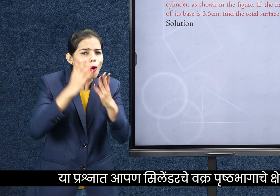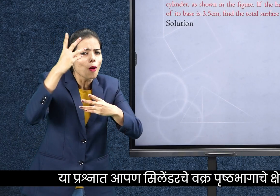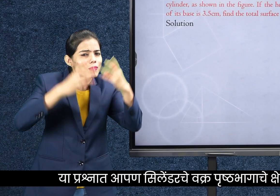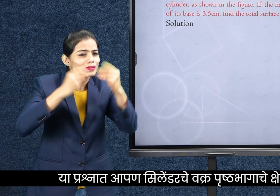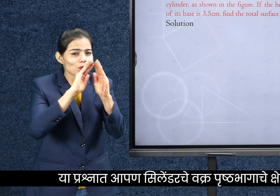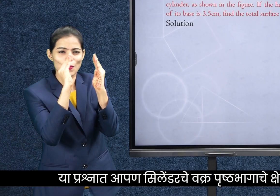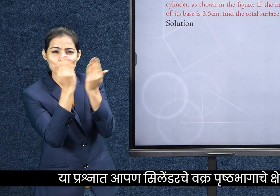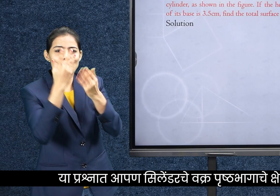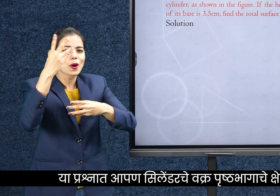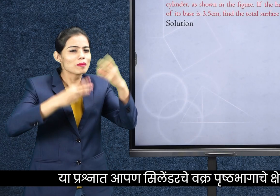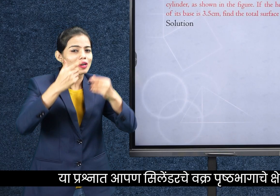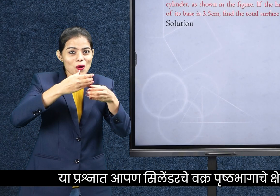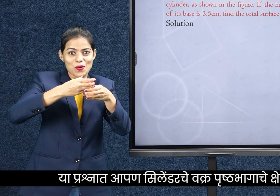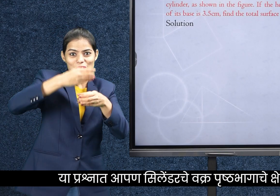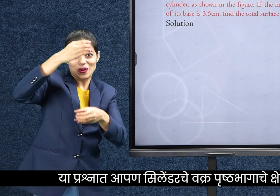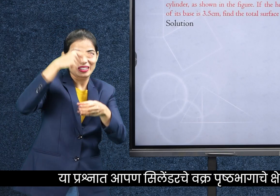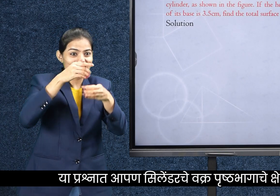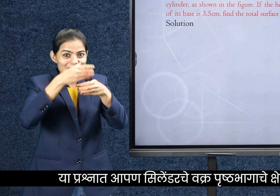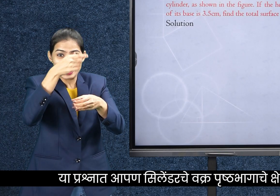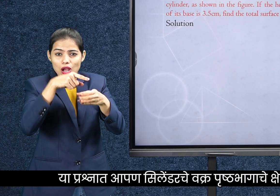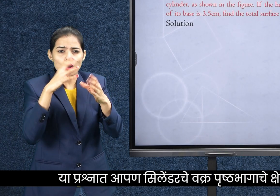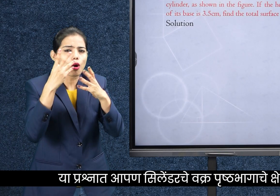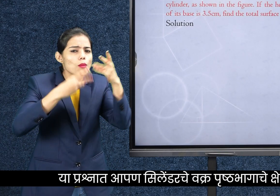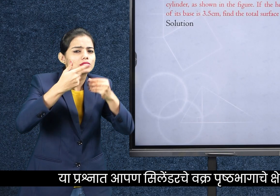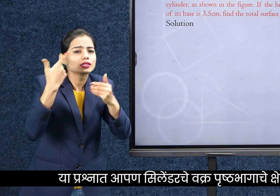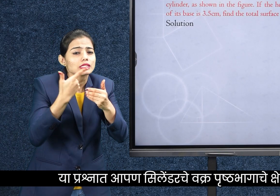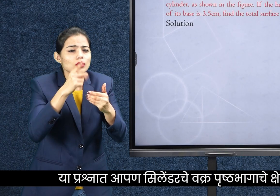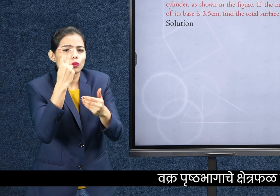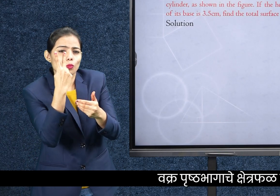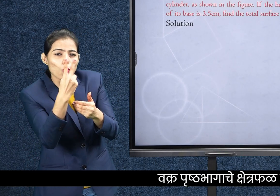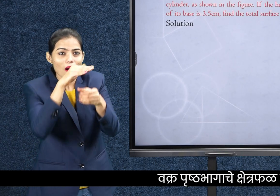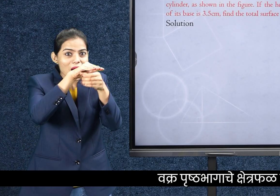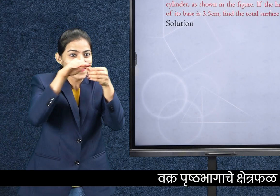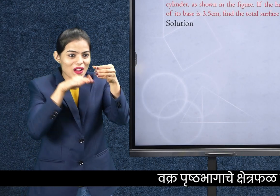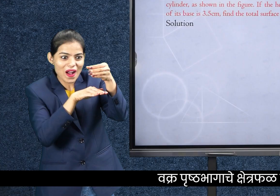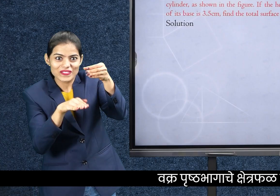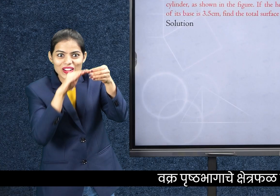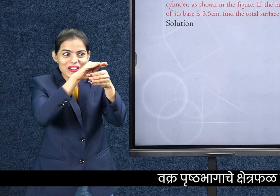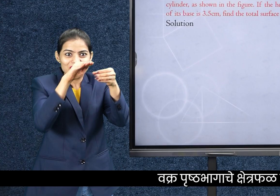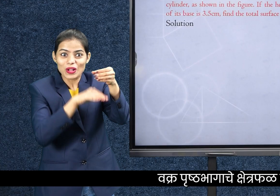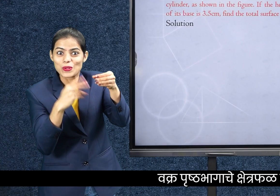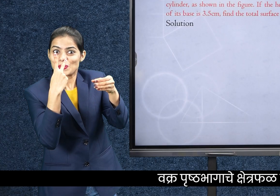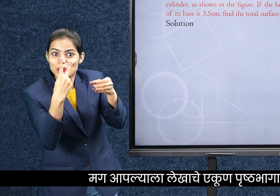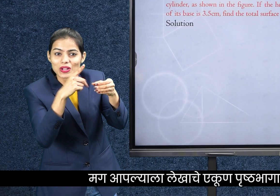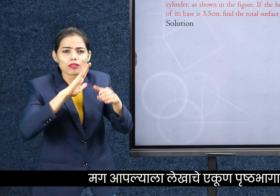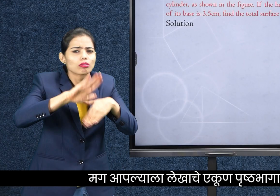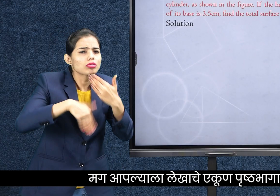वक्र पृष्ठभागाचे क्षेत्रफळ आणि दोन गोलार्धाचे वक्र पृष्ठभागाचे क्षेत्रफळ काढू. मग